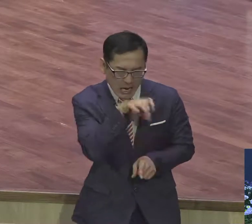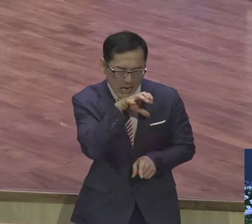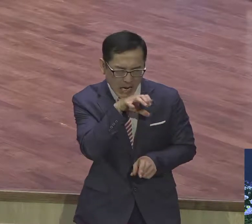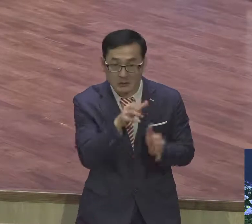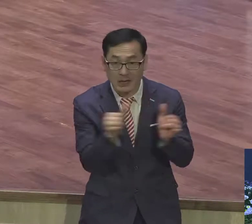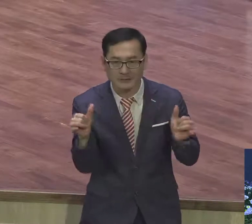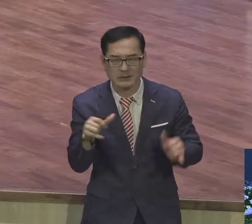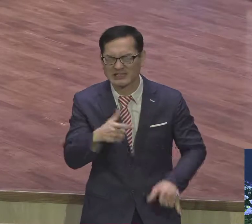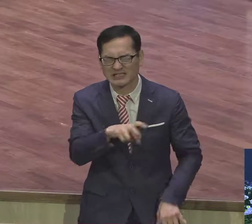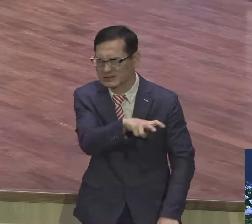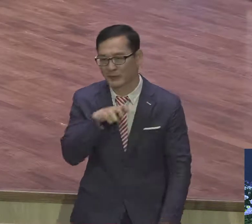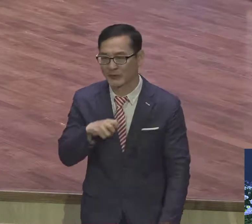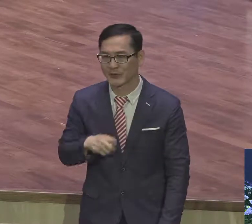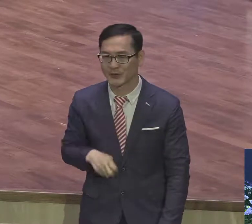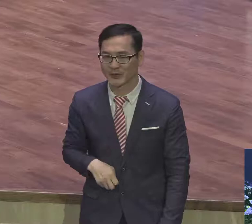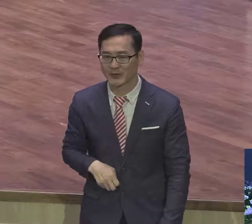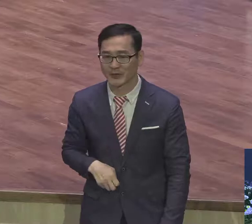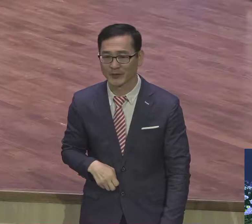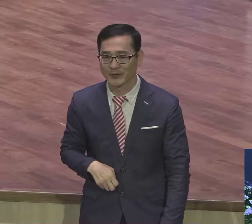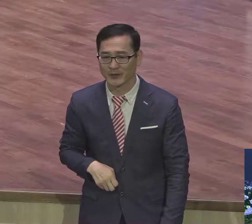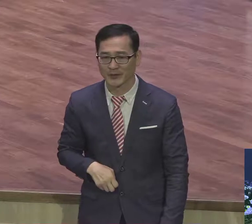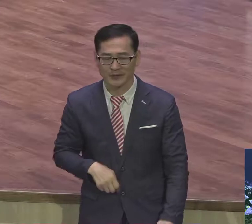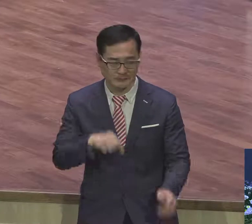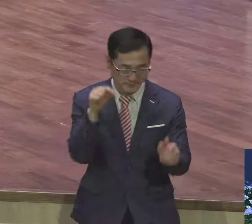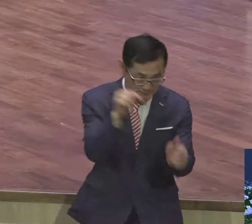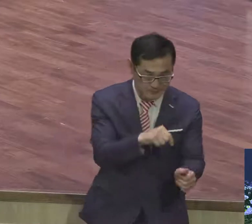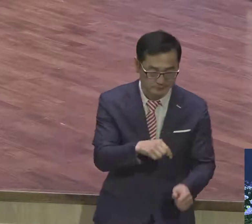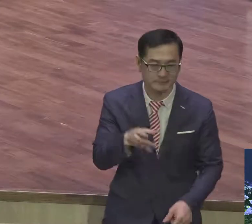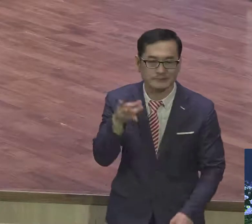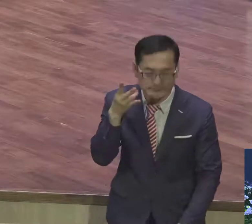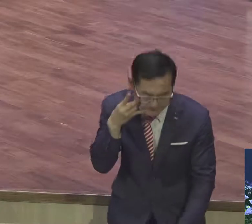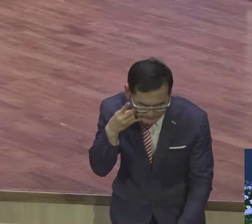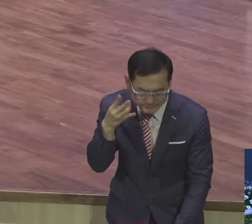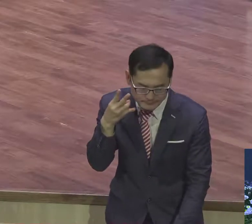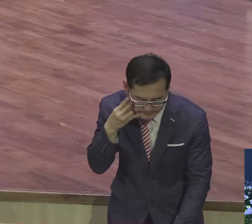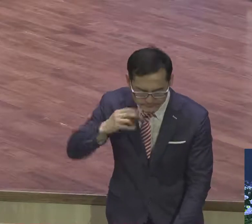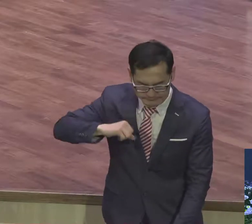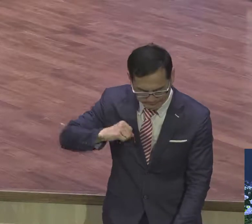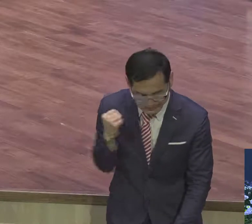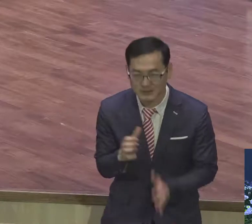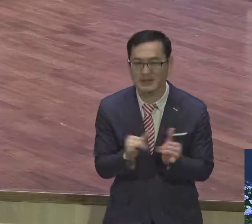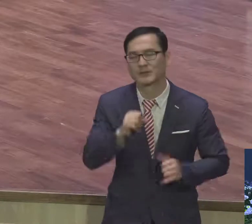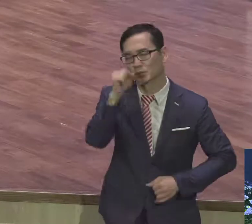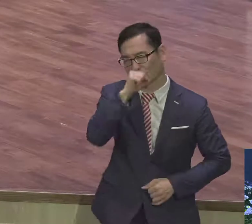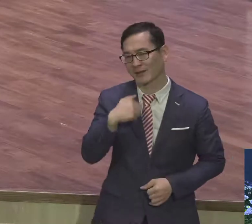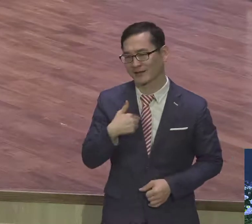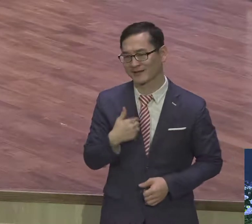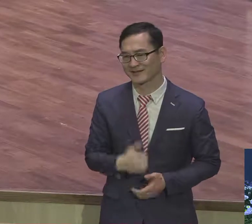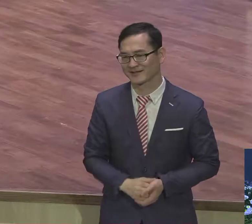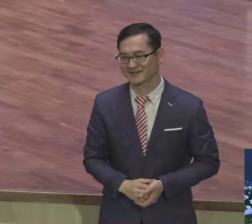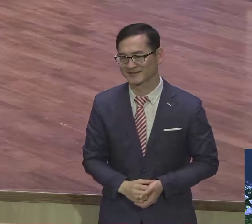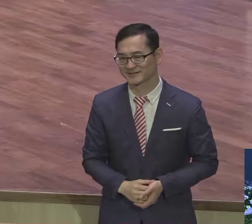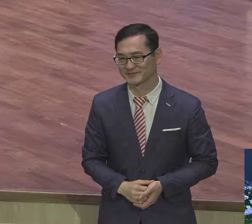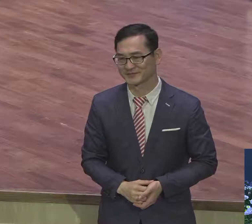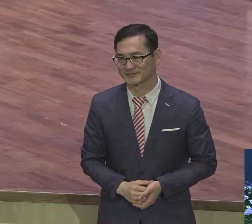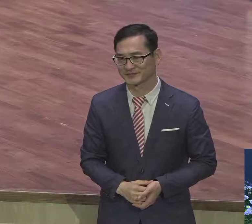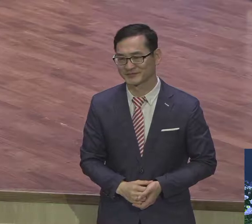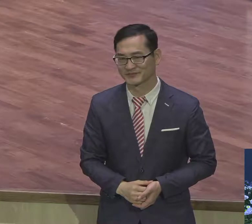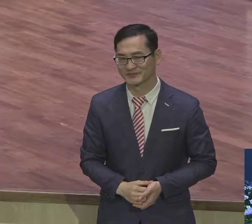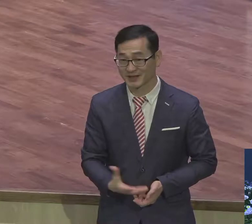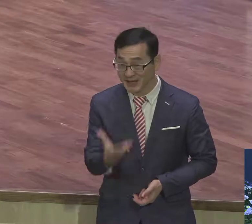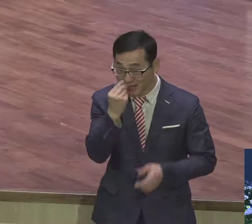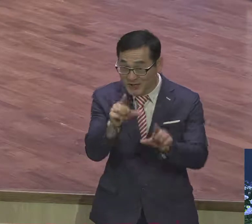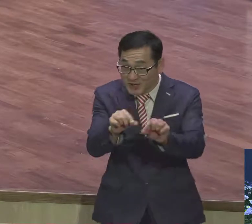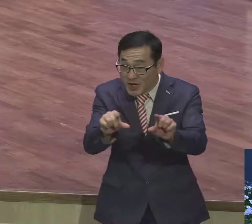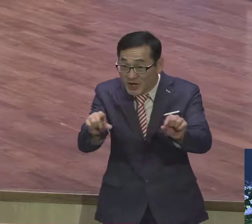알아주던 안 알아주던 어제 장노님 그러되 이 전교인 이 성찬식을 하는데 성찬식을 하는데